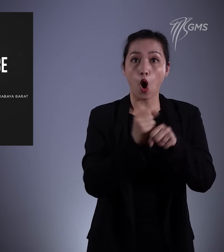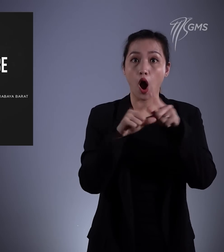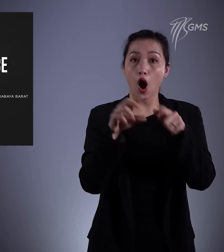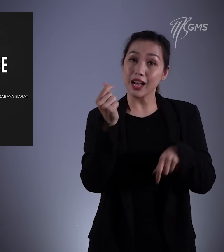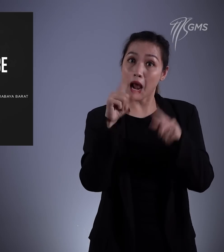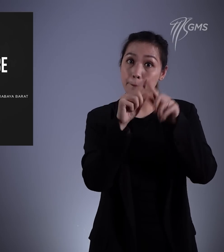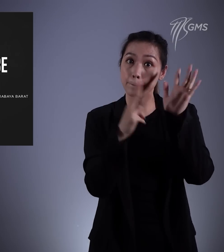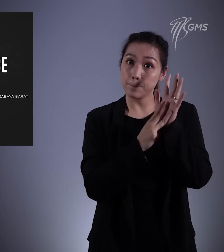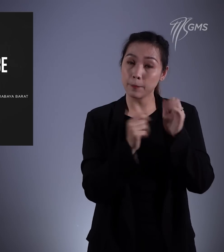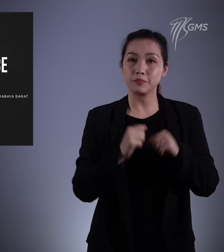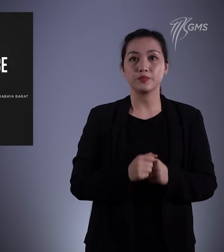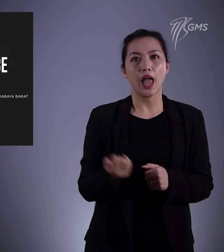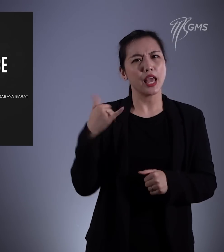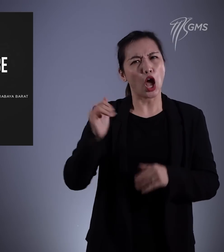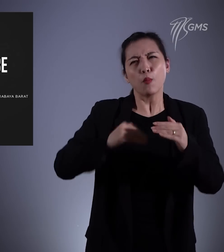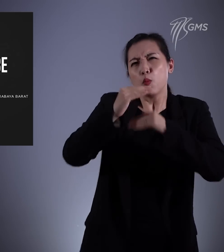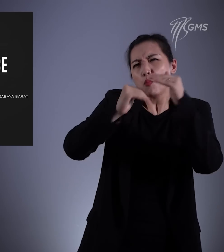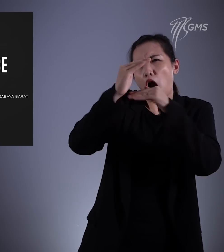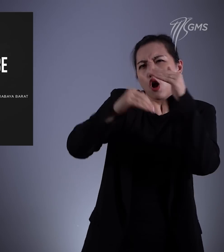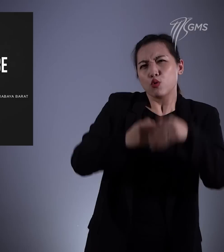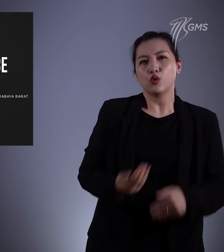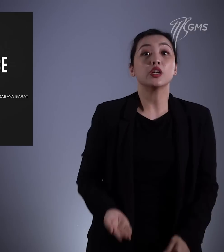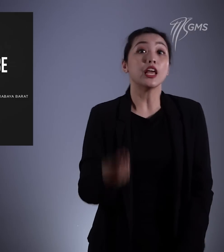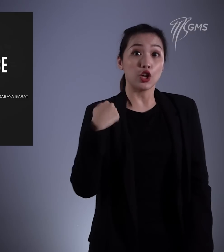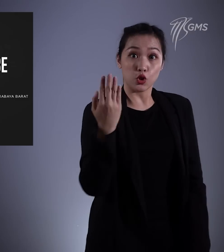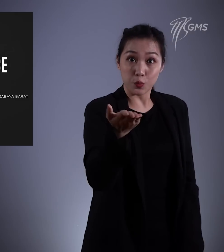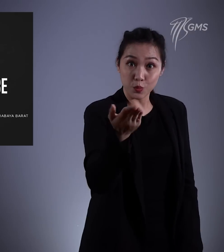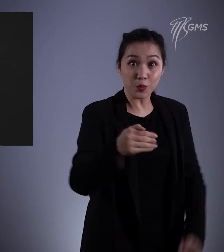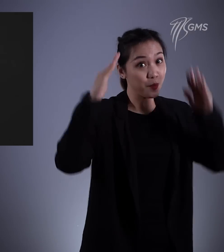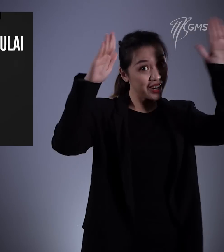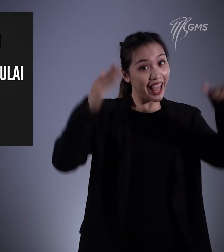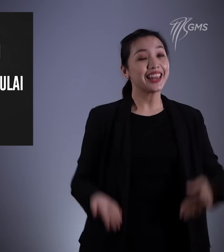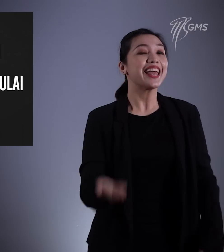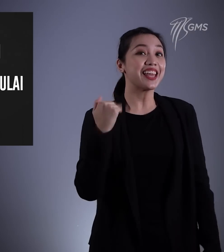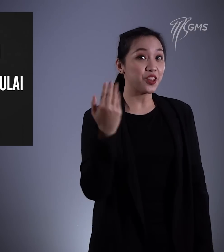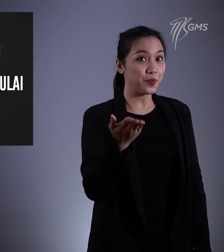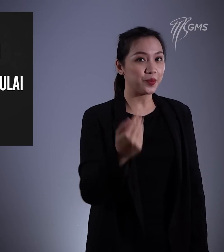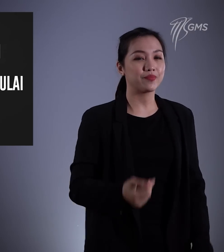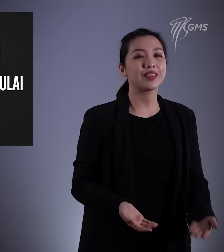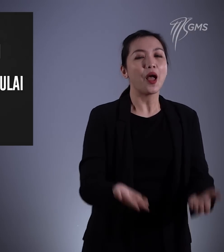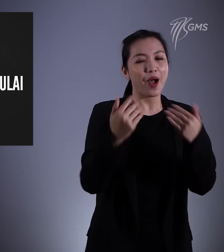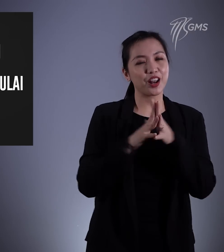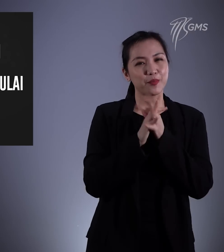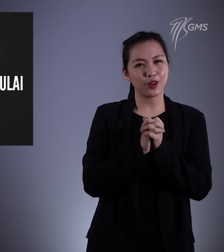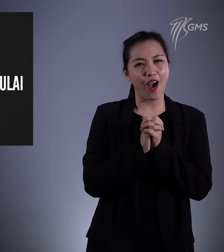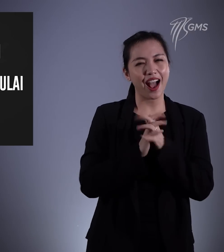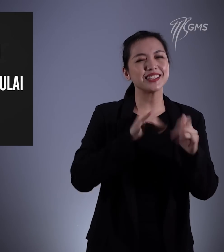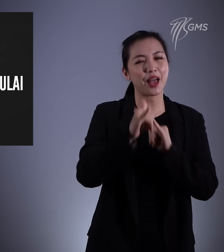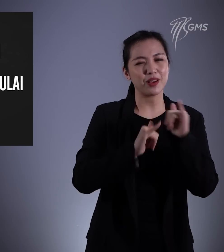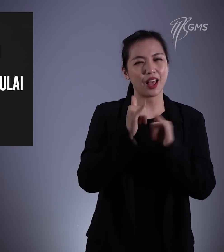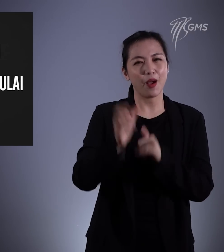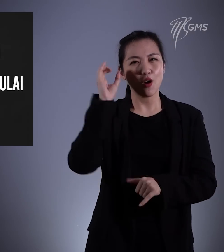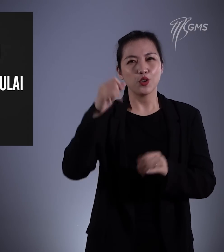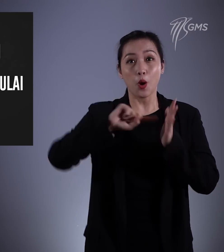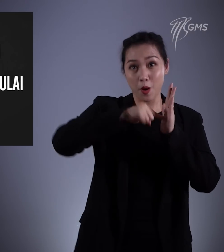membangun kehidupan Anda, program-program yang bisa memberkati Anda semua. Mari kita berdoa sama-sama, kita akan segera